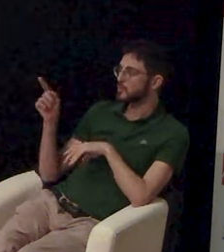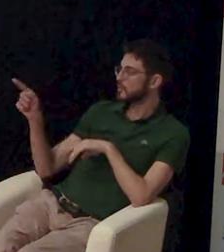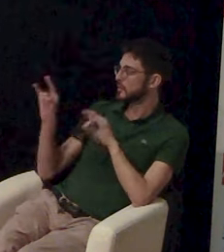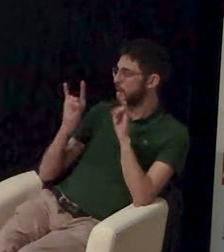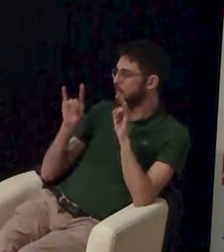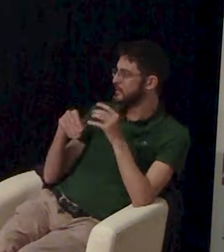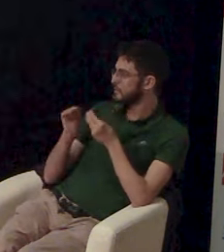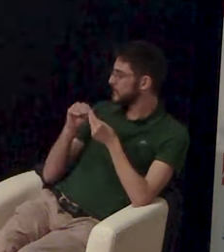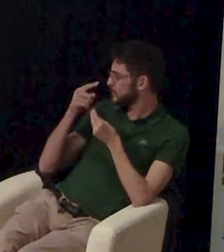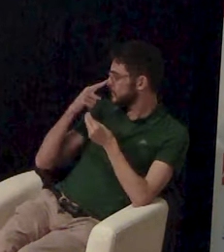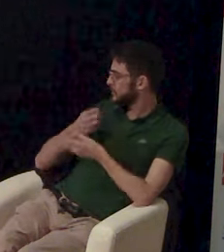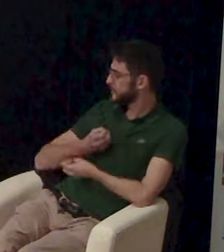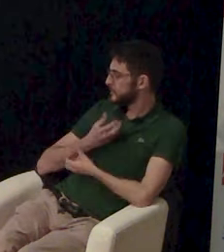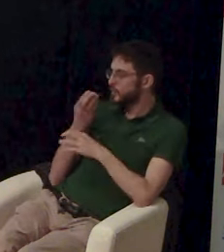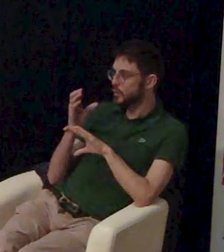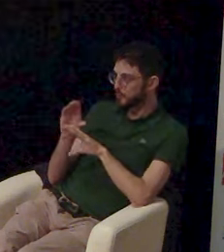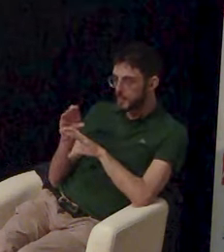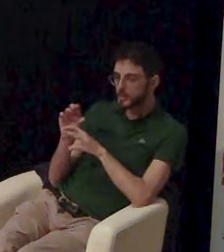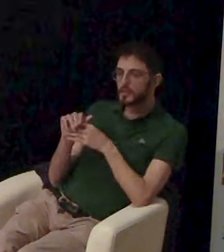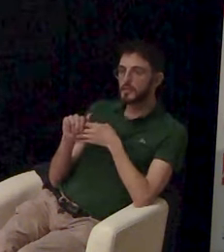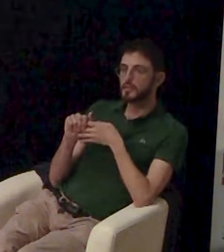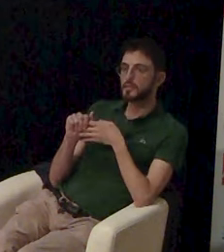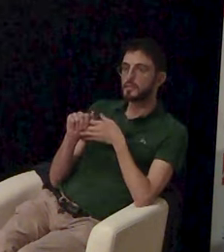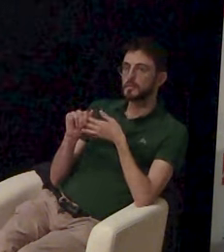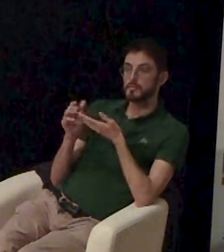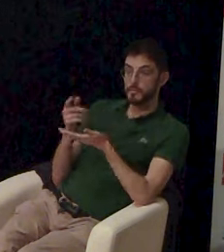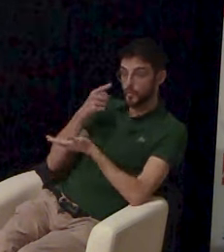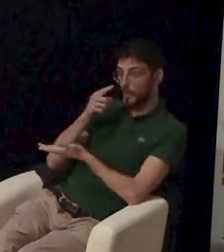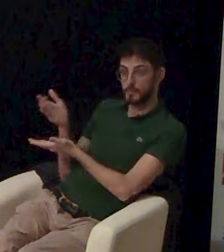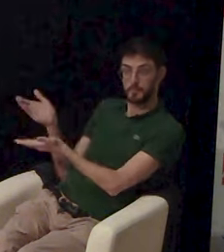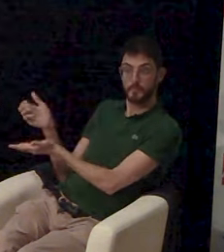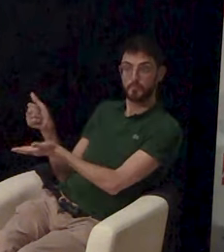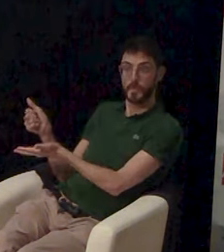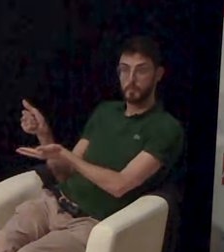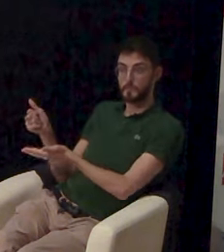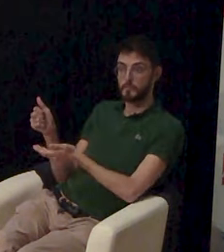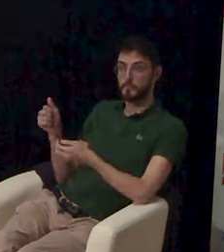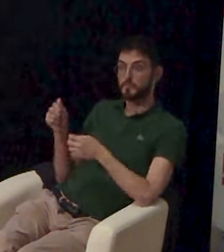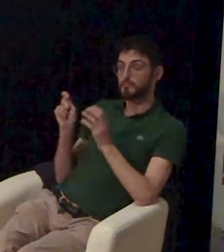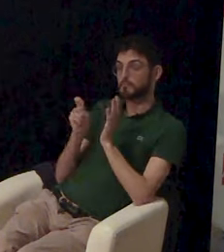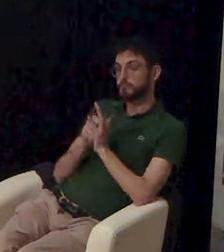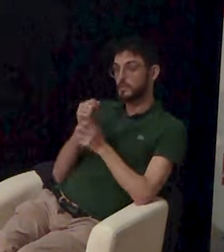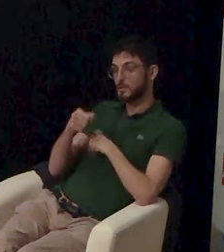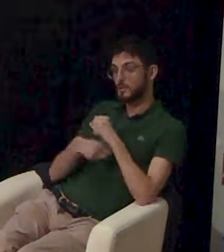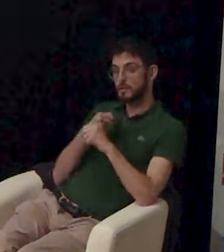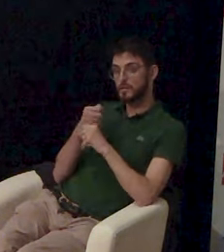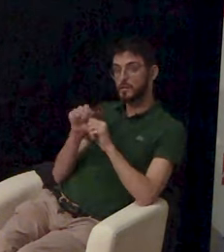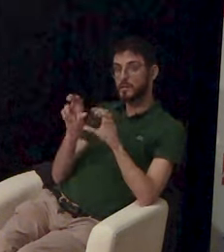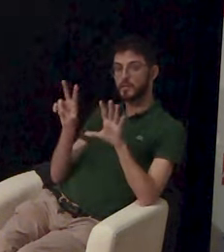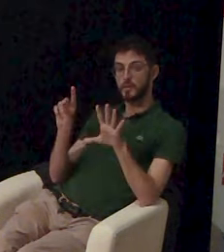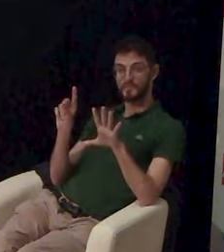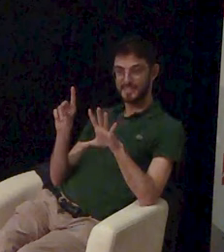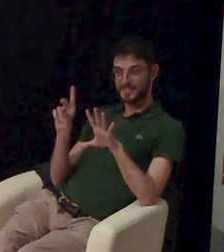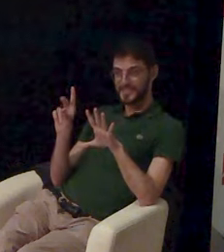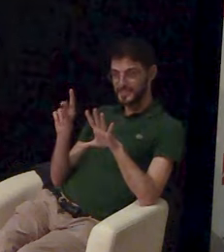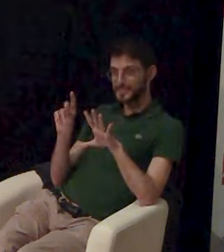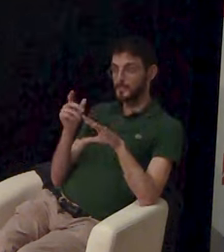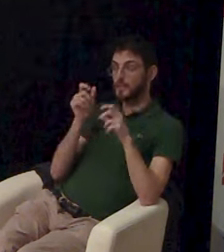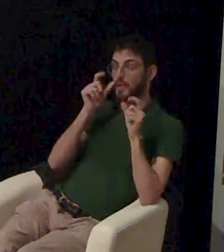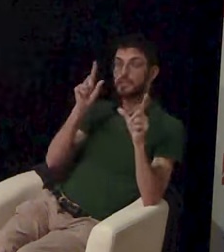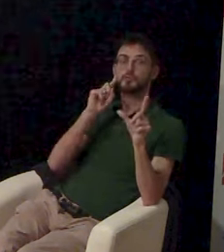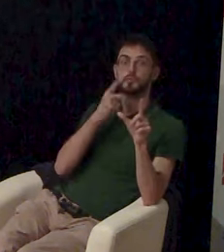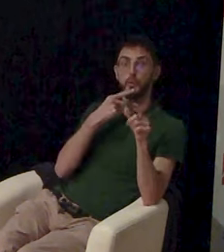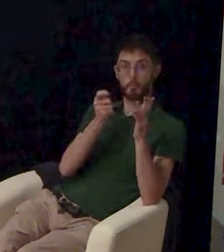Ce que je voudrais compléter par rapport à ce qui a été dit, Juliette, donc dans les